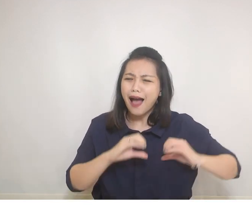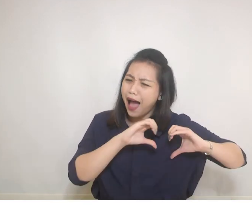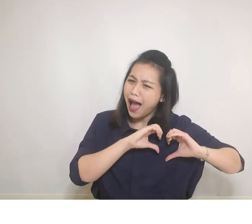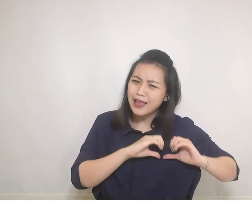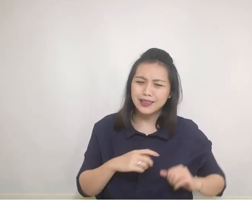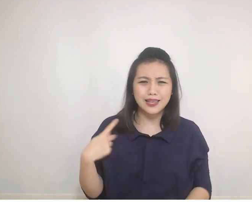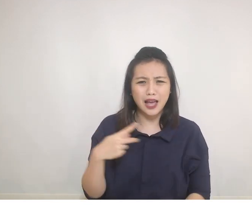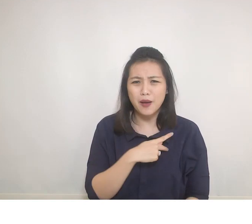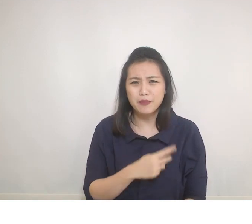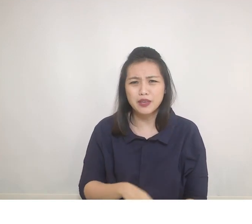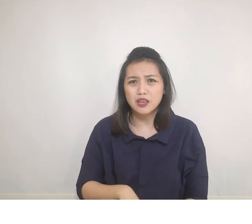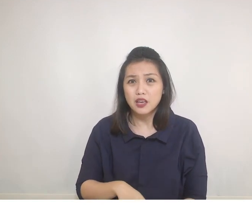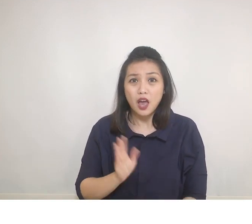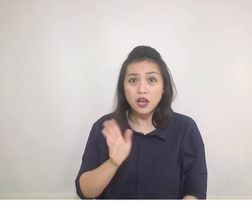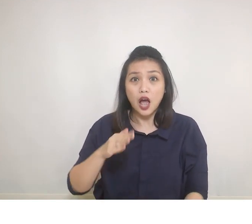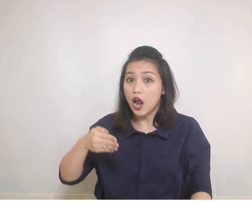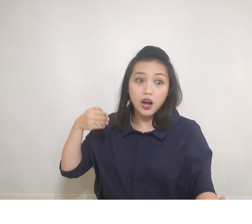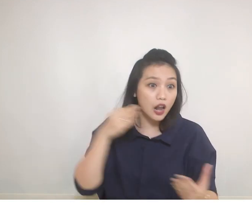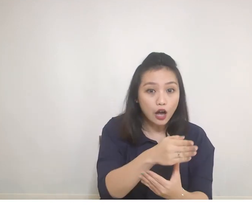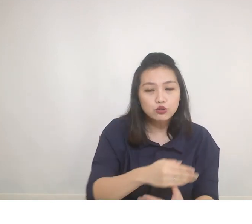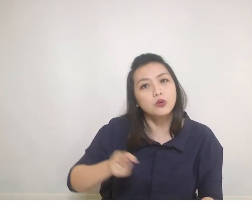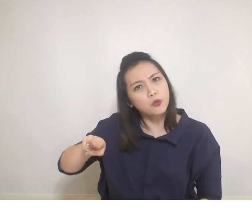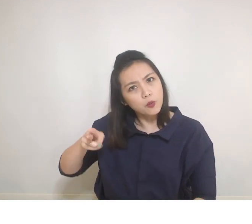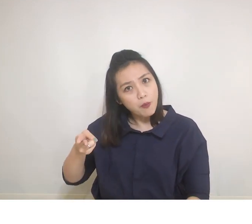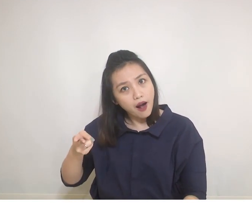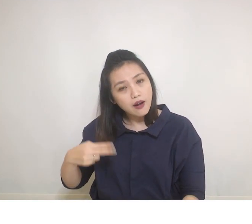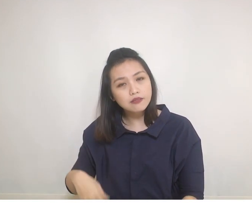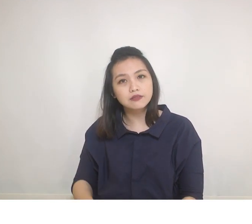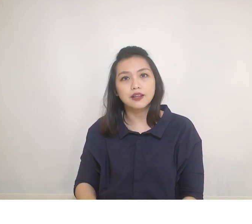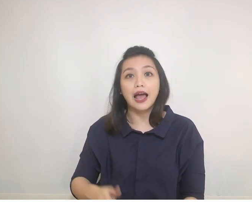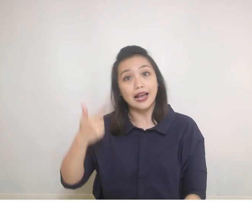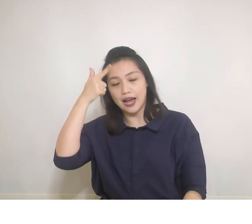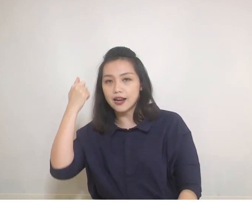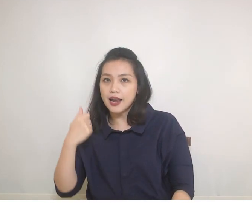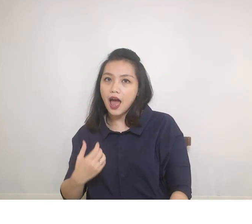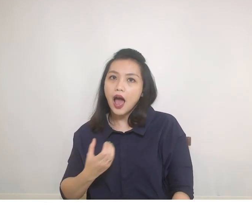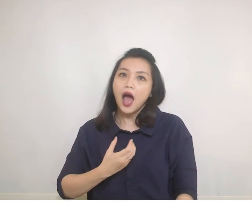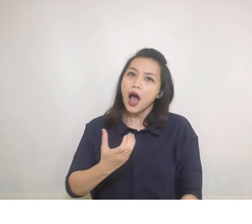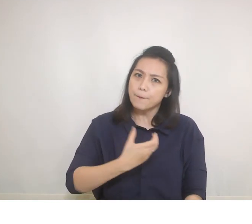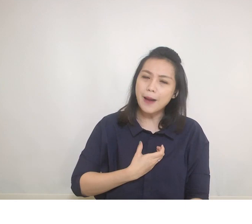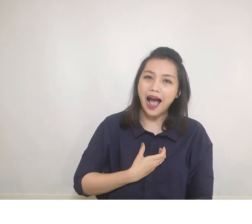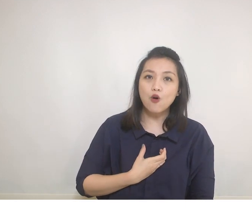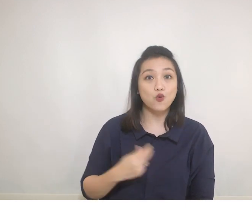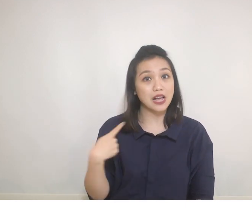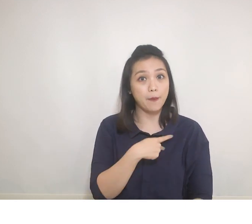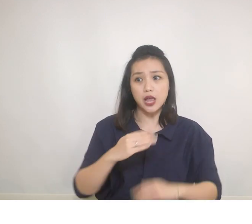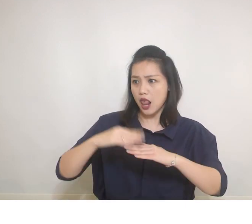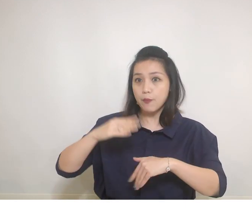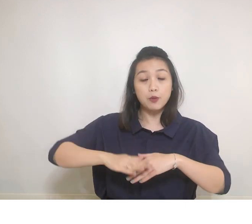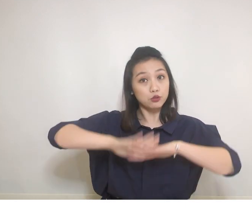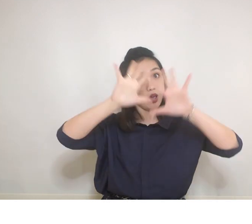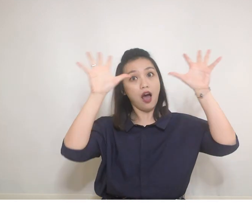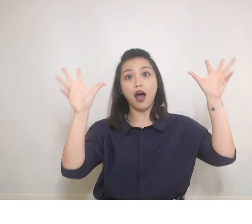kepikiran, cari modal yang lain, kayak gitu. Dan akhirnya Ko Adrian mungkin bisa membaca